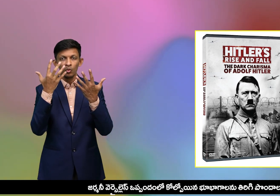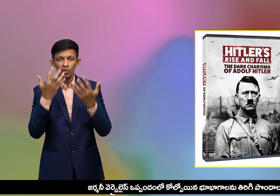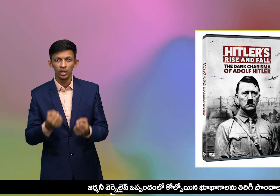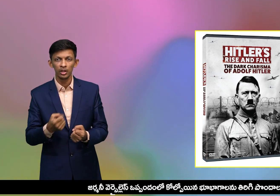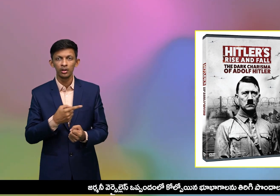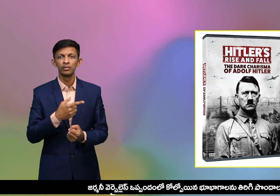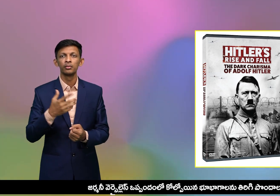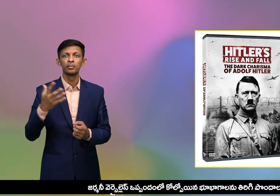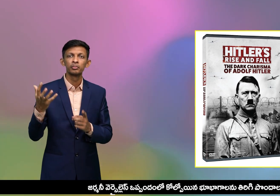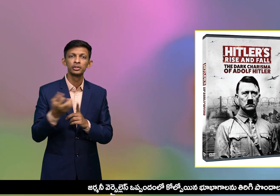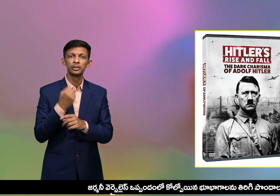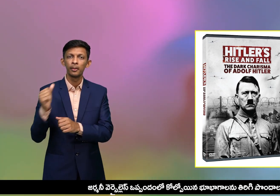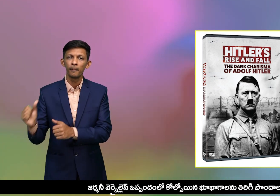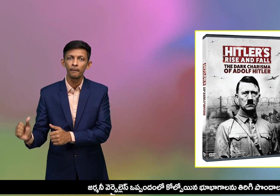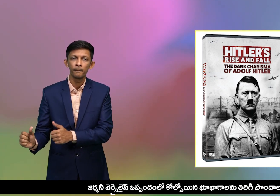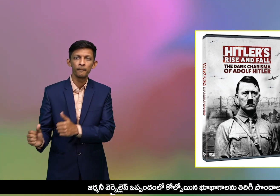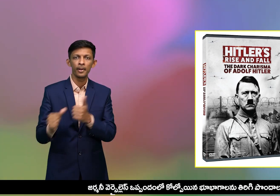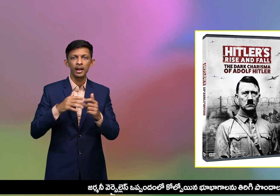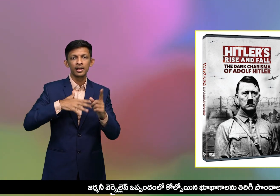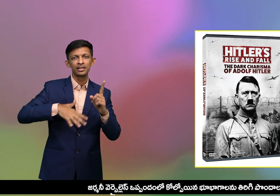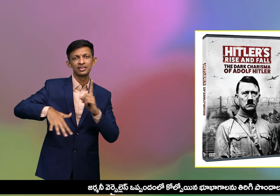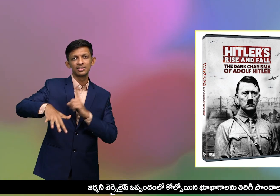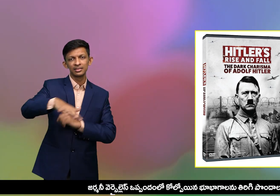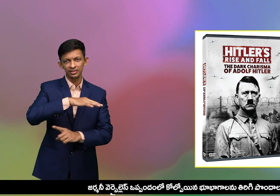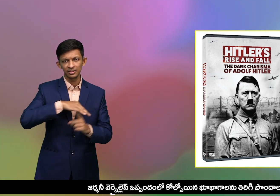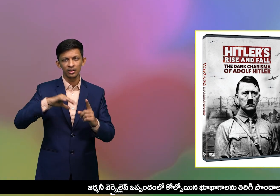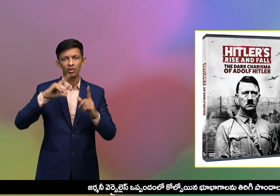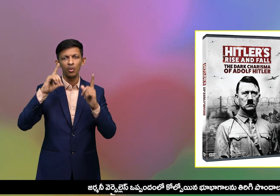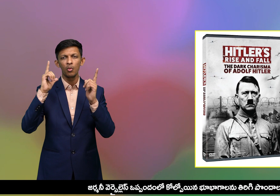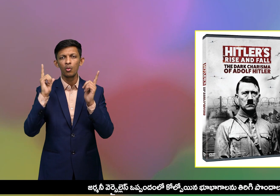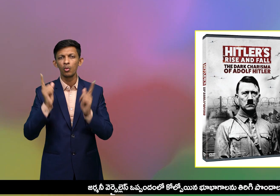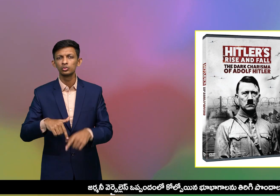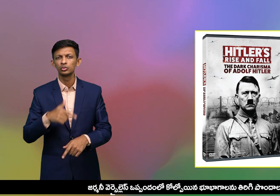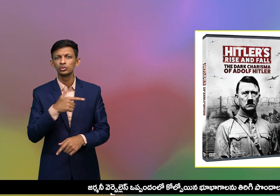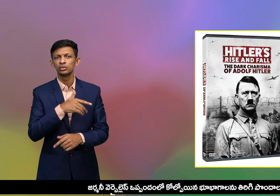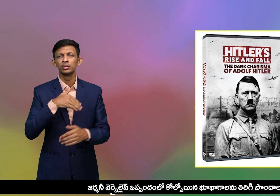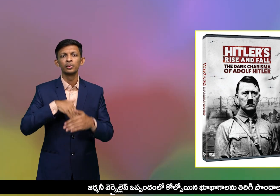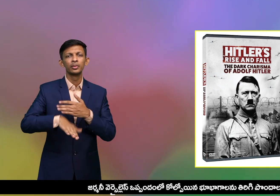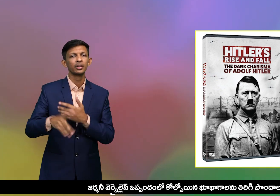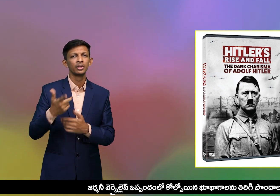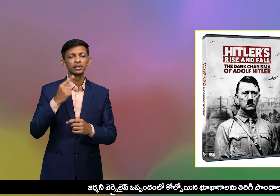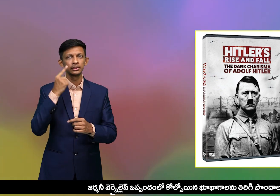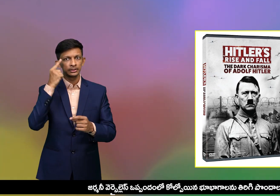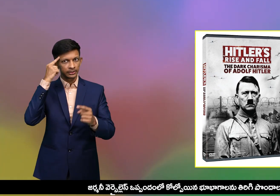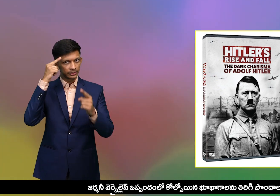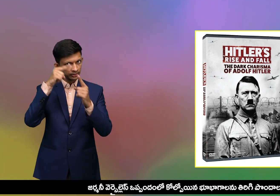జర్మనీ వర్సైలెస్ ఒప్పందంలో కోల్పోయిన భూభాగాలను తిరిగి పొందాలని కోరుకుంది.